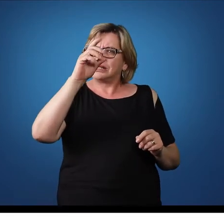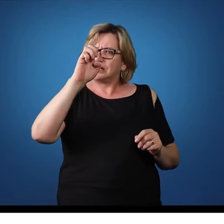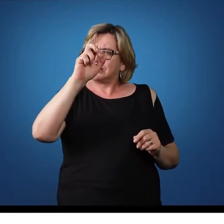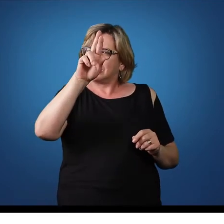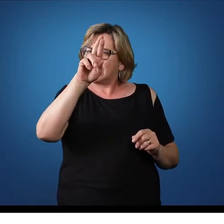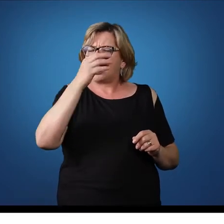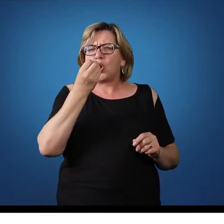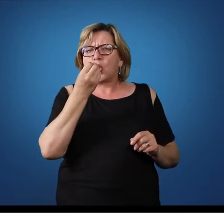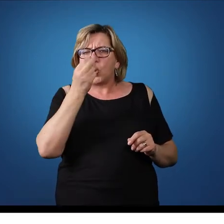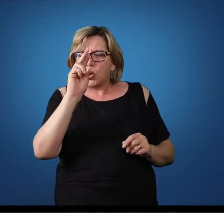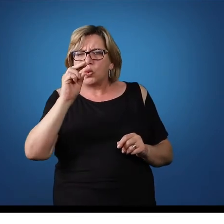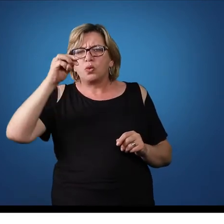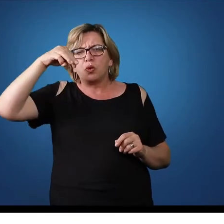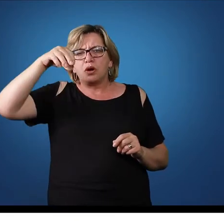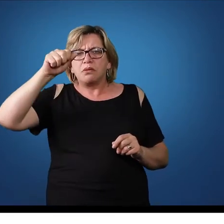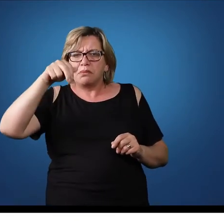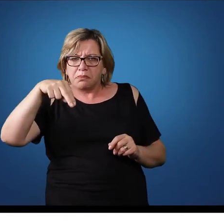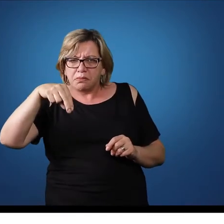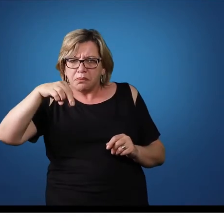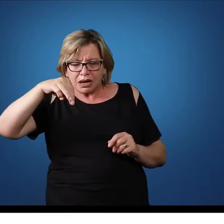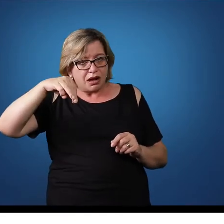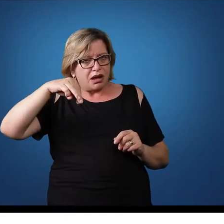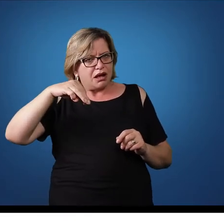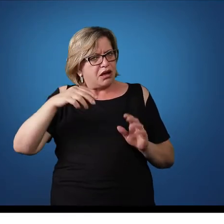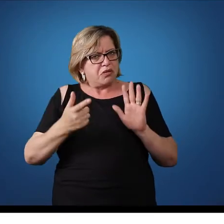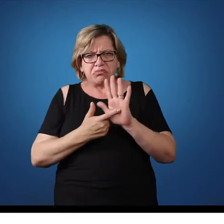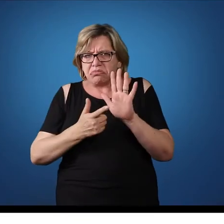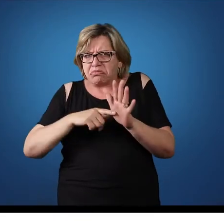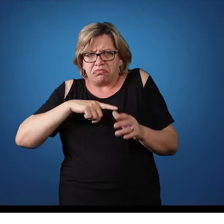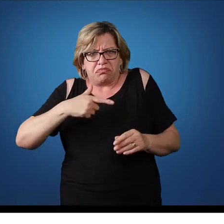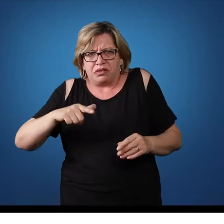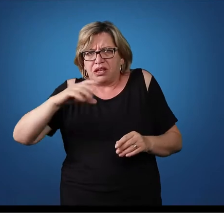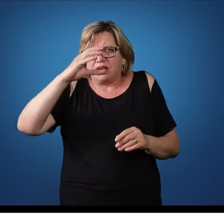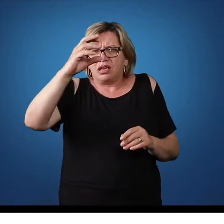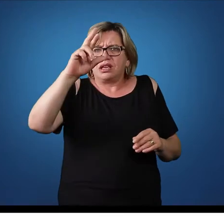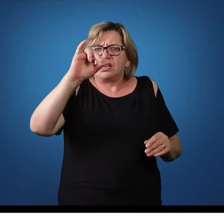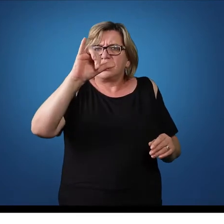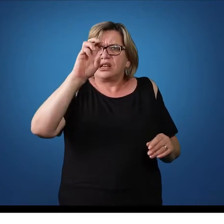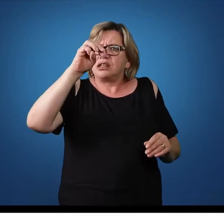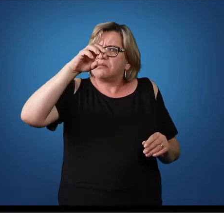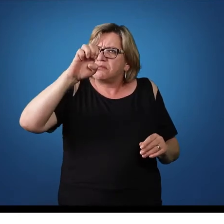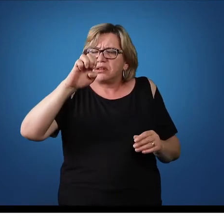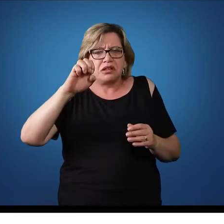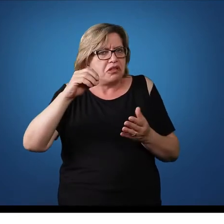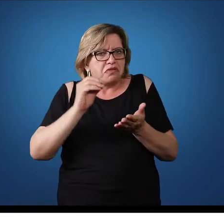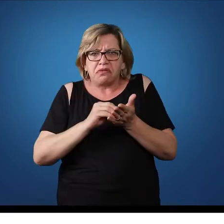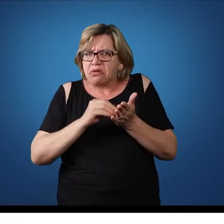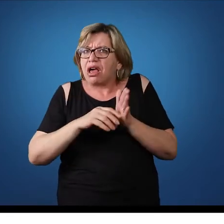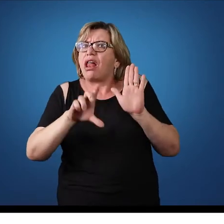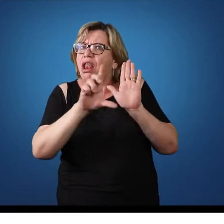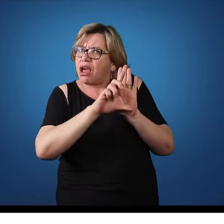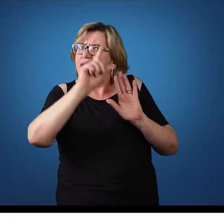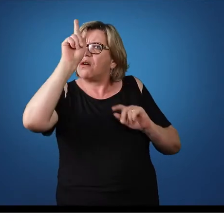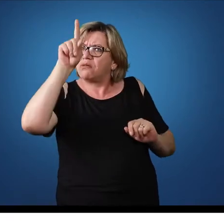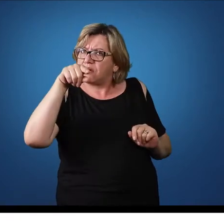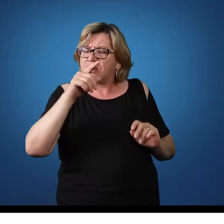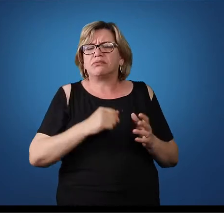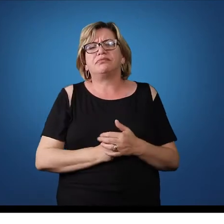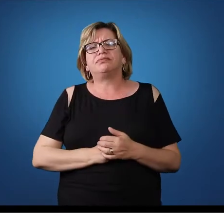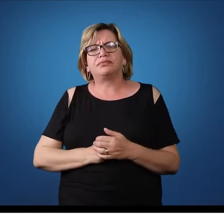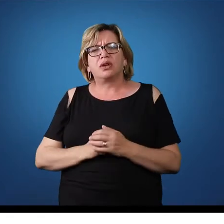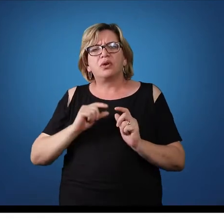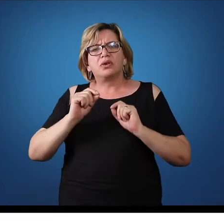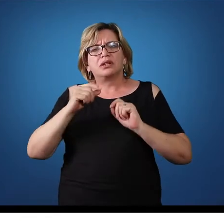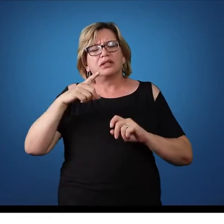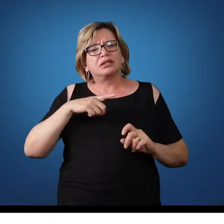MAM, não houve de fato crime, não houve de fato ilegalidade. Bem, o que sobra